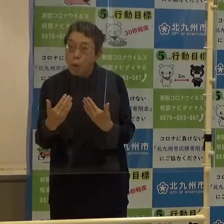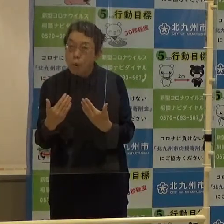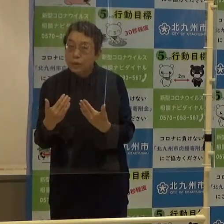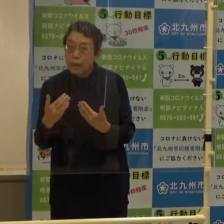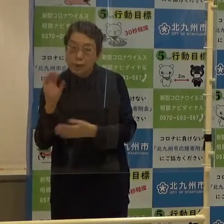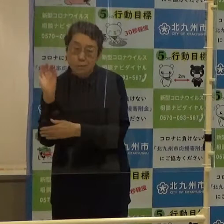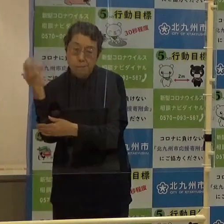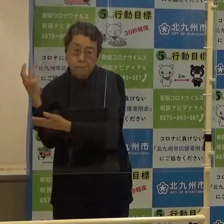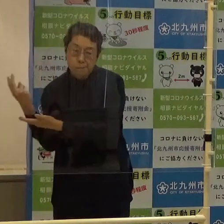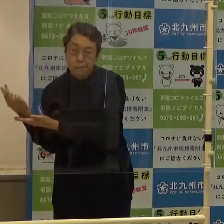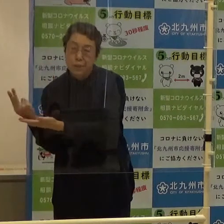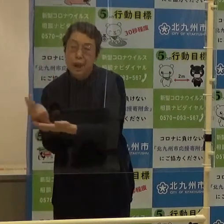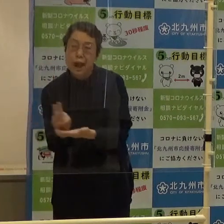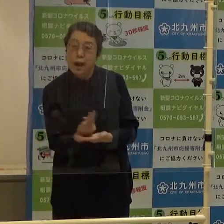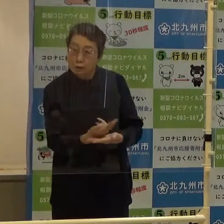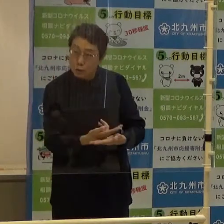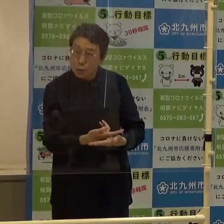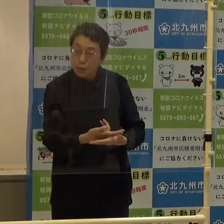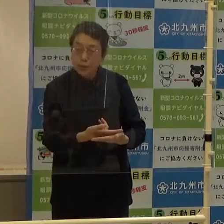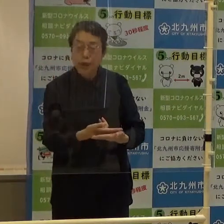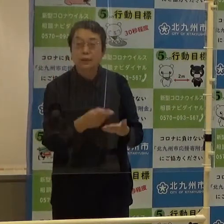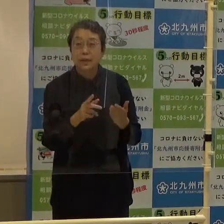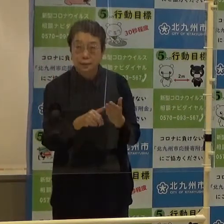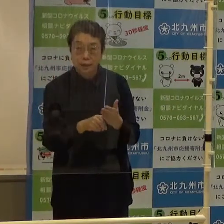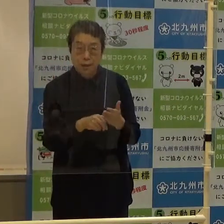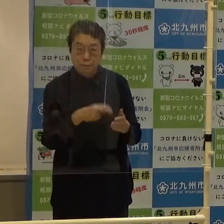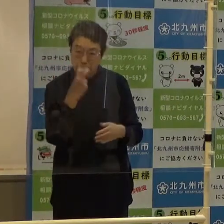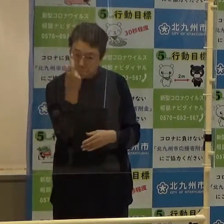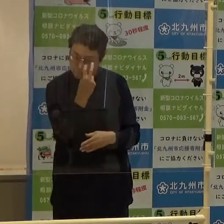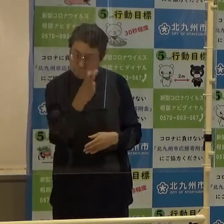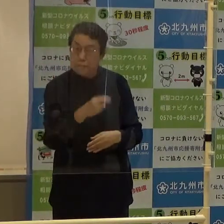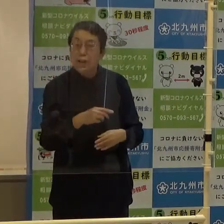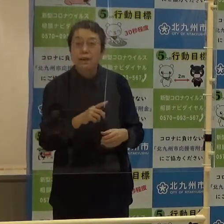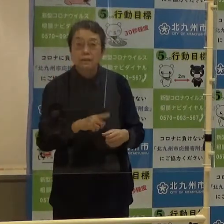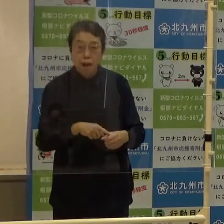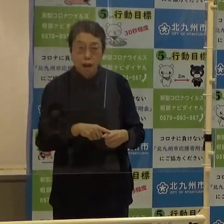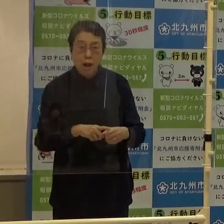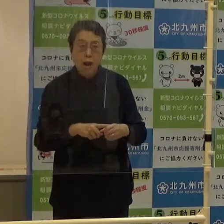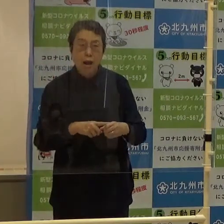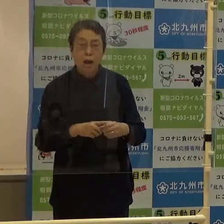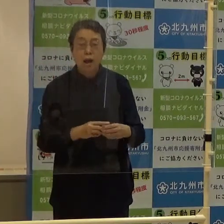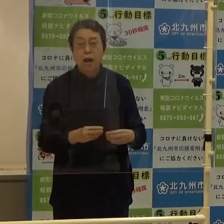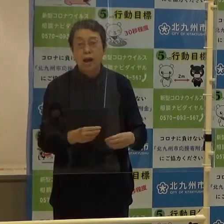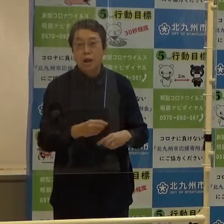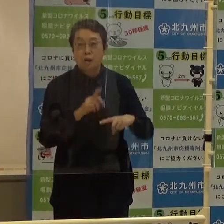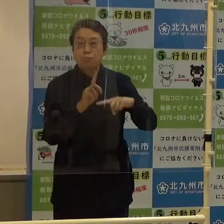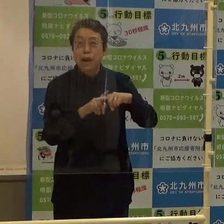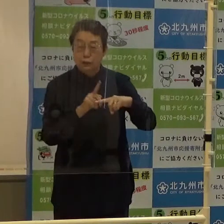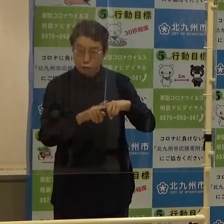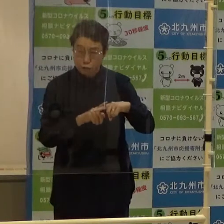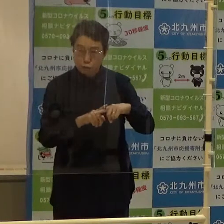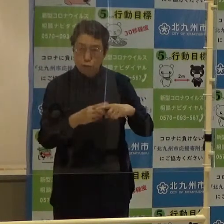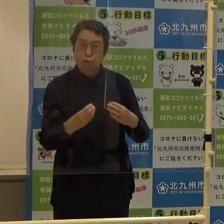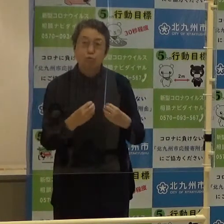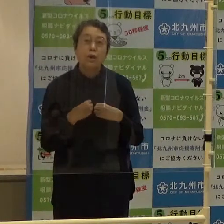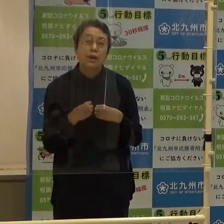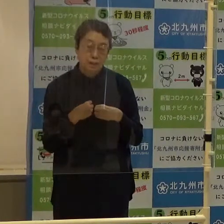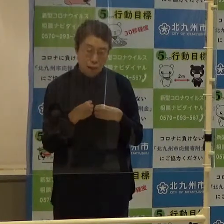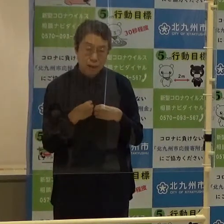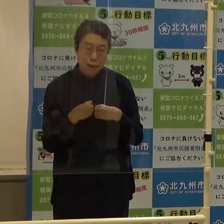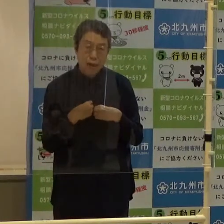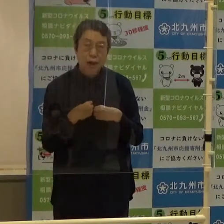て念のために、検査をしたところ陽性であったというケースがありました。それ